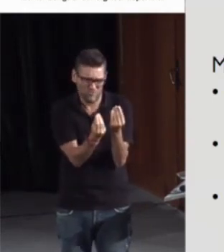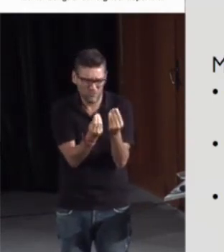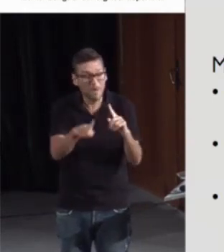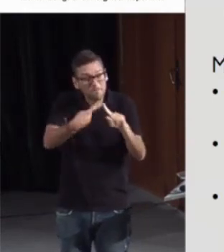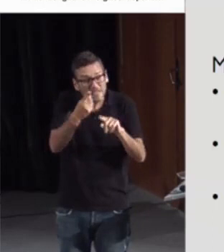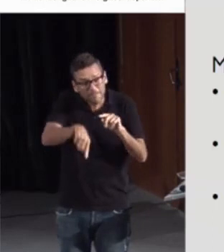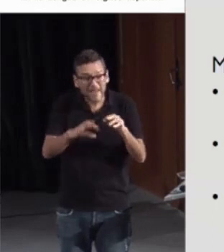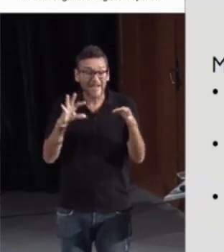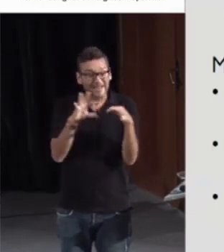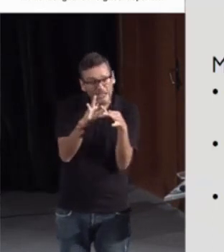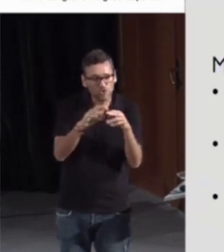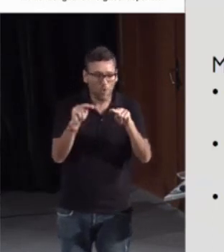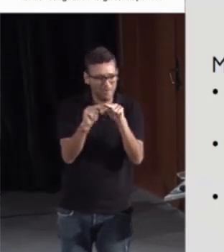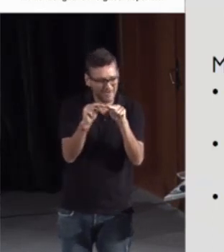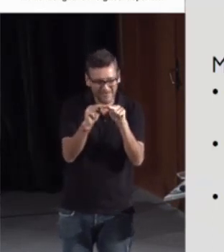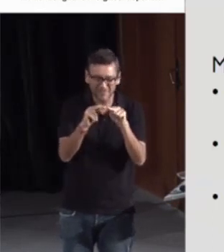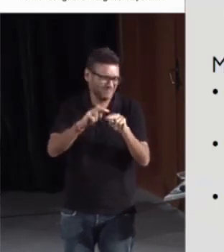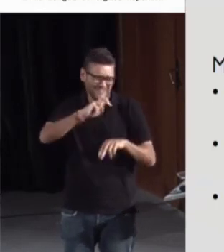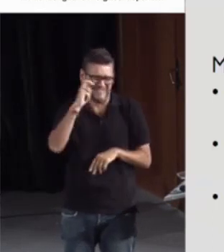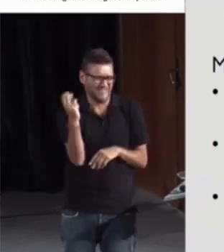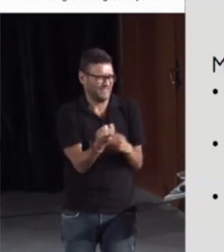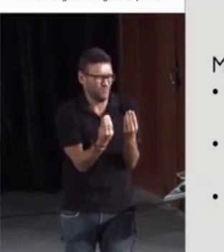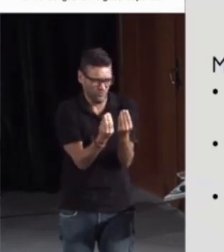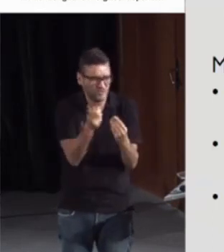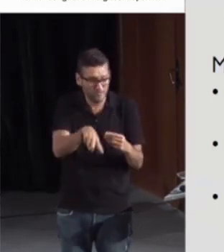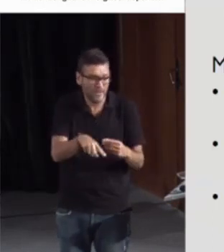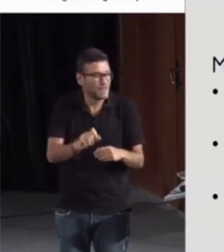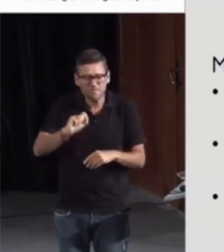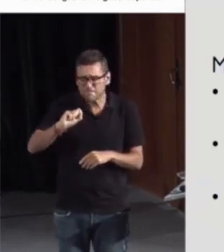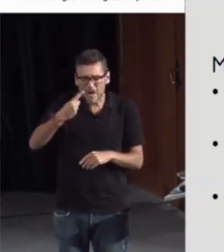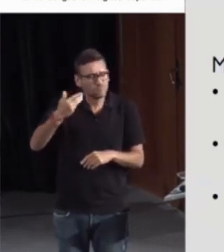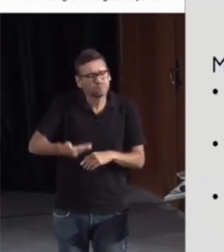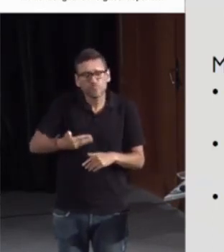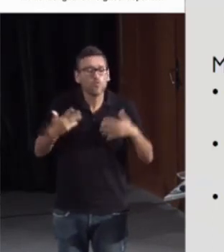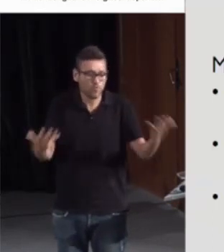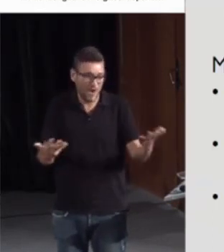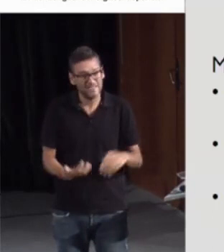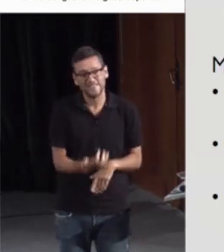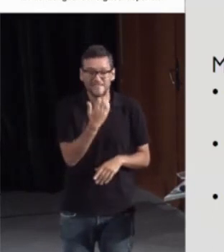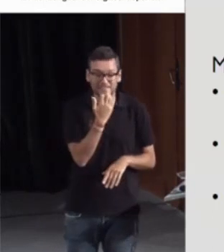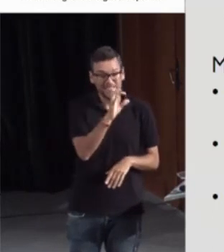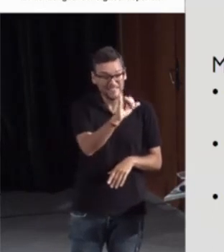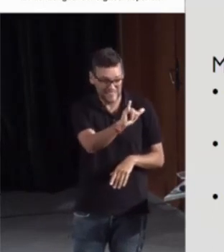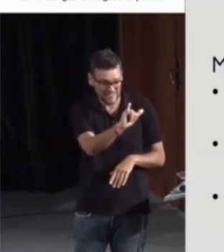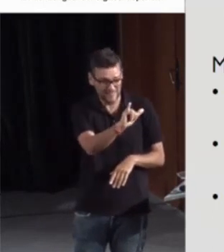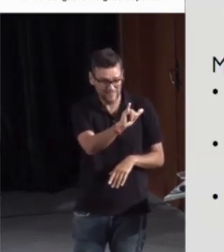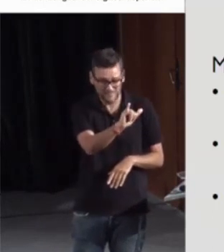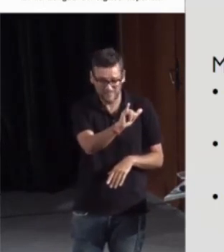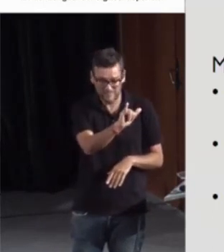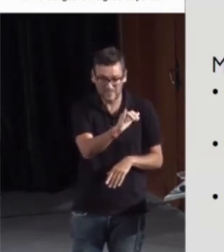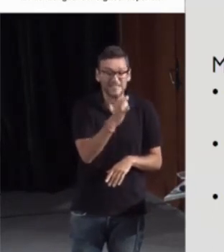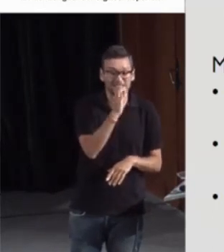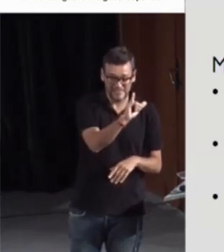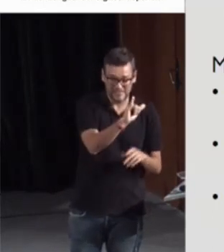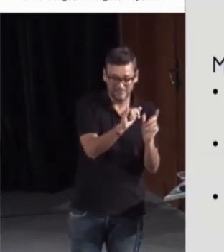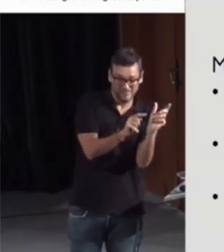lengua hay diversas maneras. Y hay una serie de nexos o conectores que se dan, pero el más utilizado